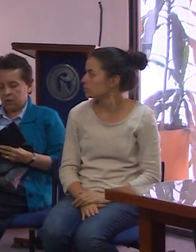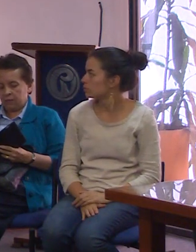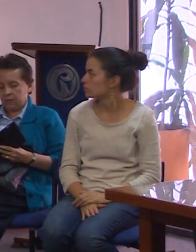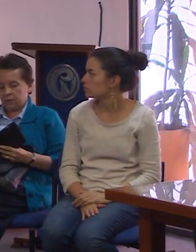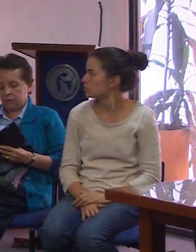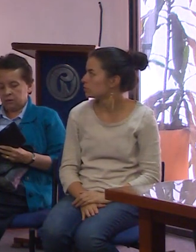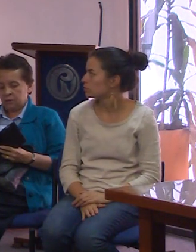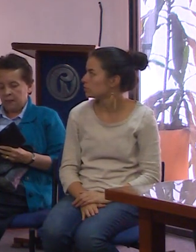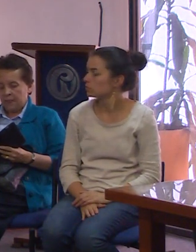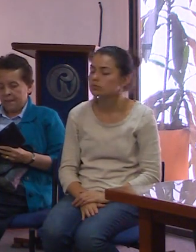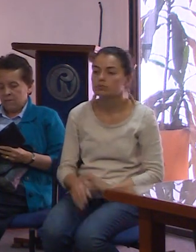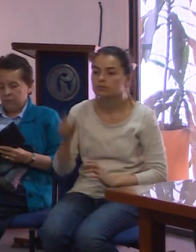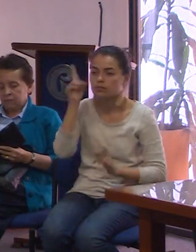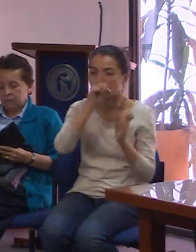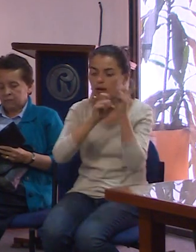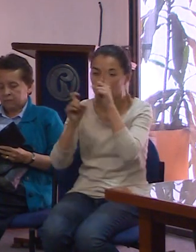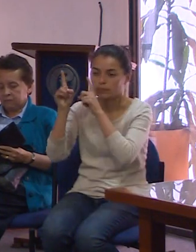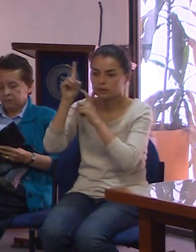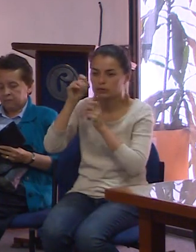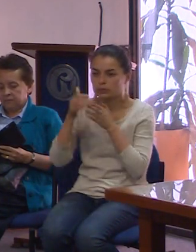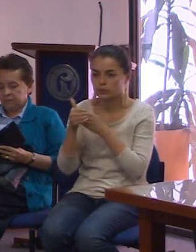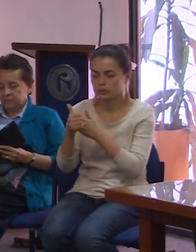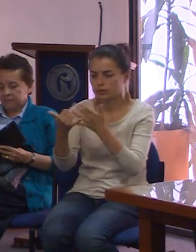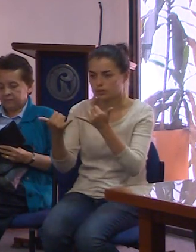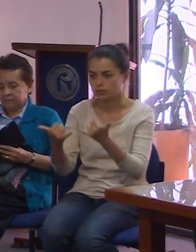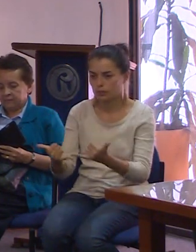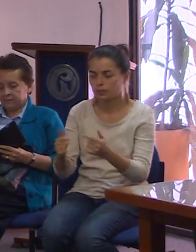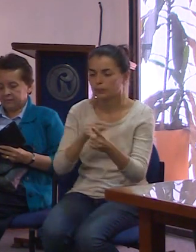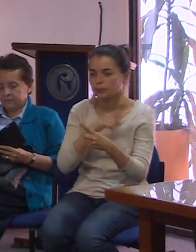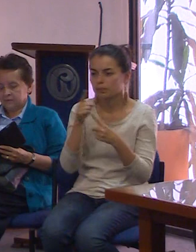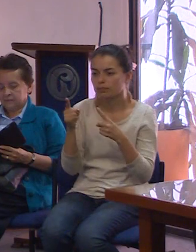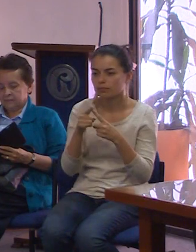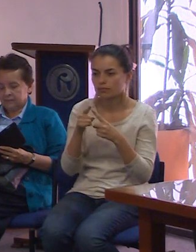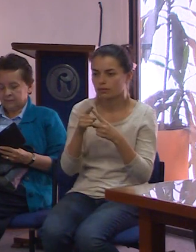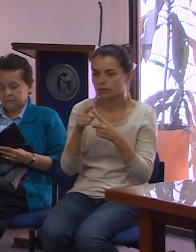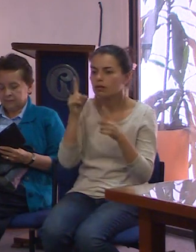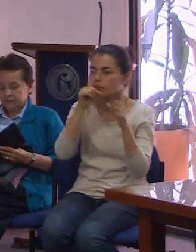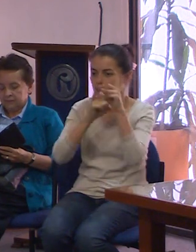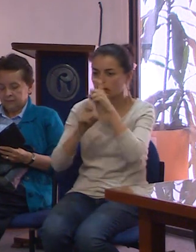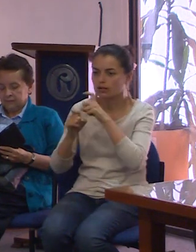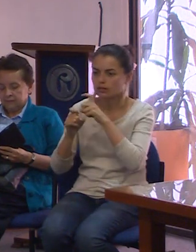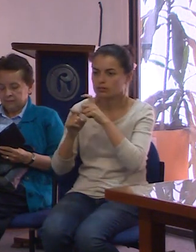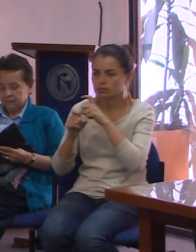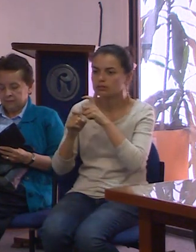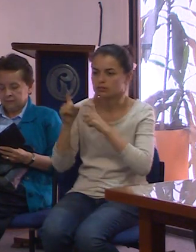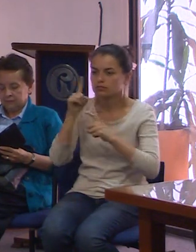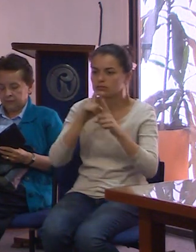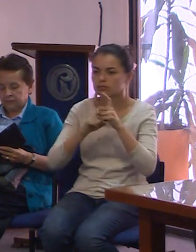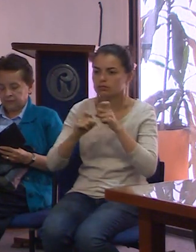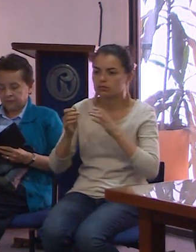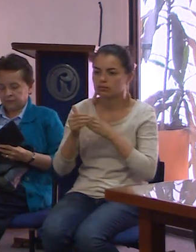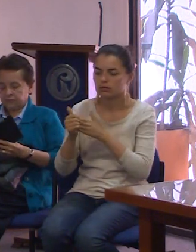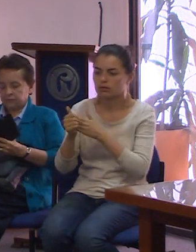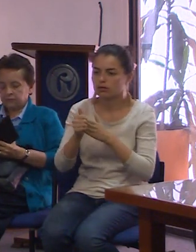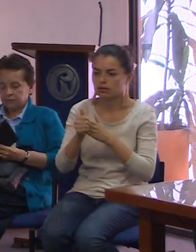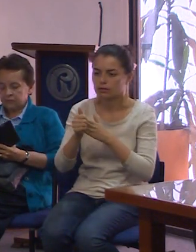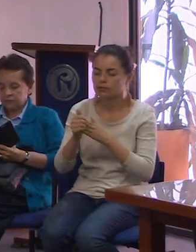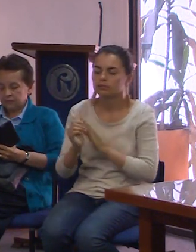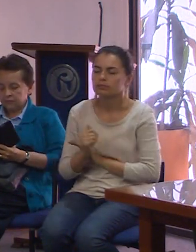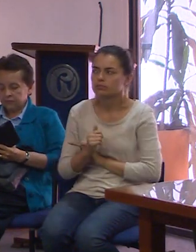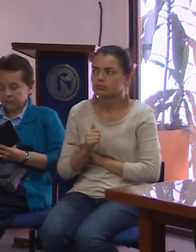Como preguntas orientadoras, el día de hoy tenemos: ¿de qué manera aporta la línea de investigación a la construcción de nuevo